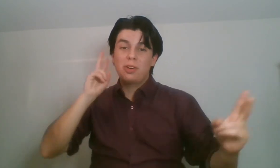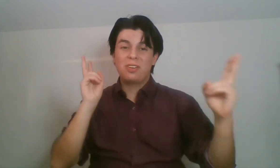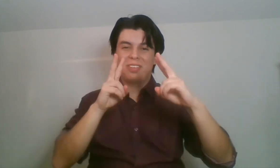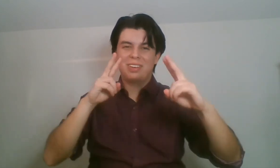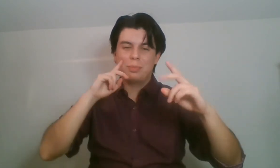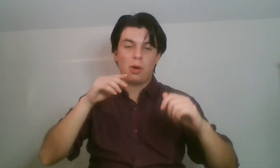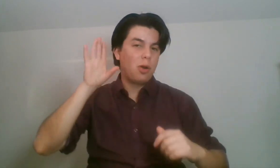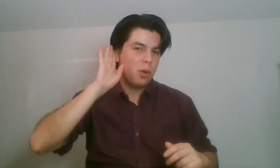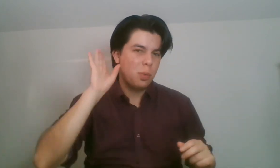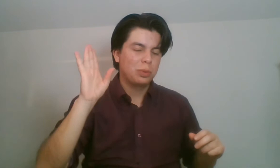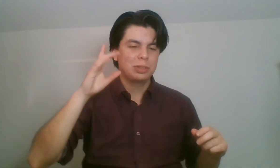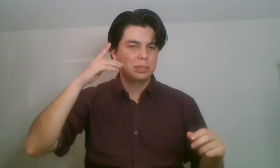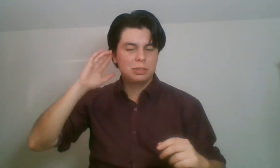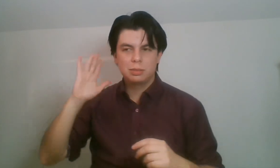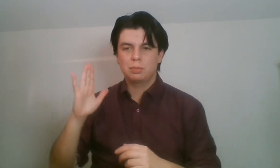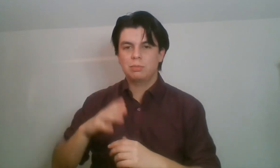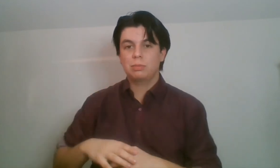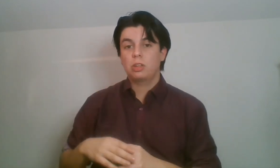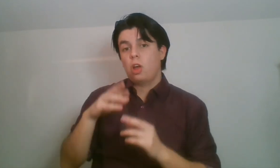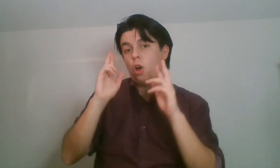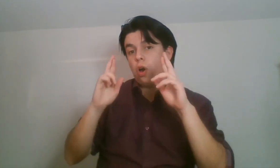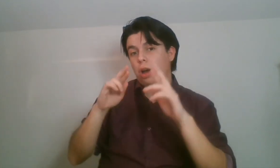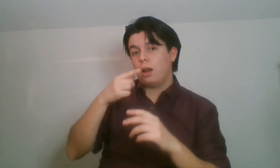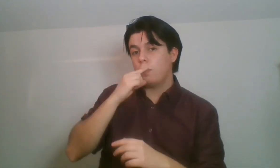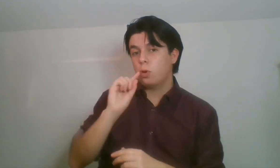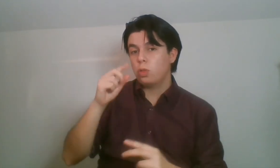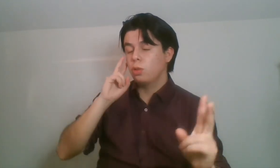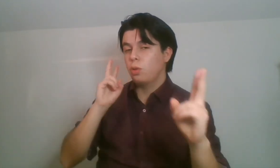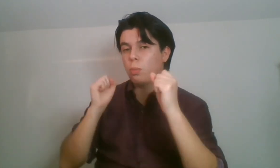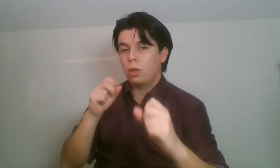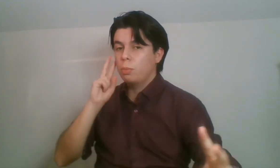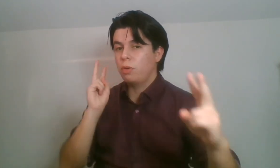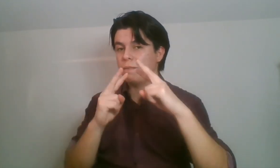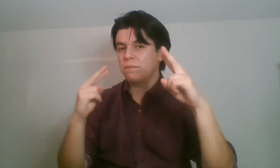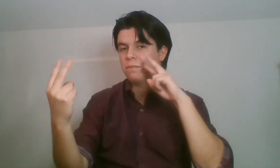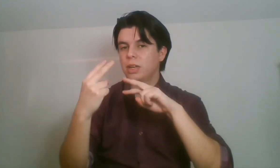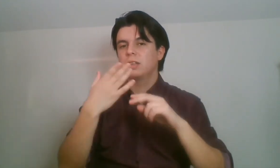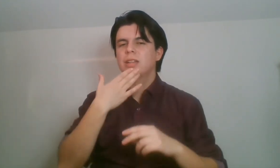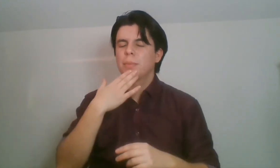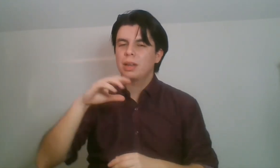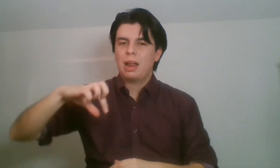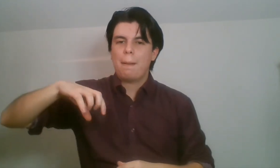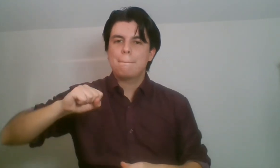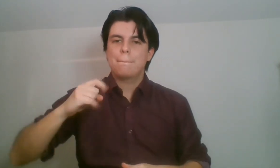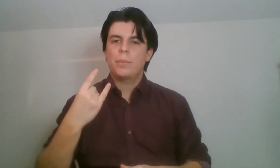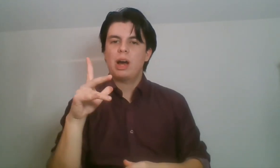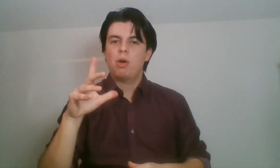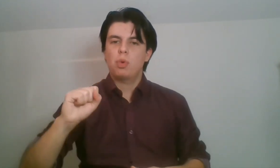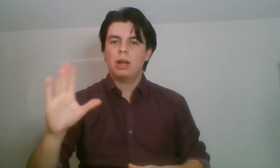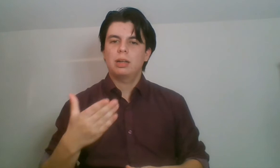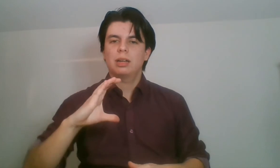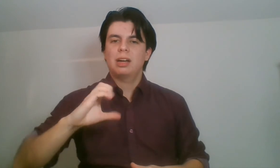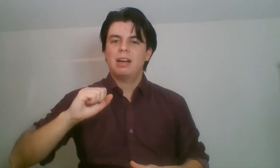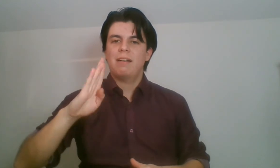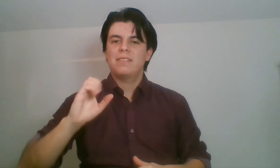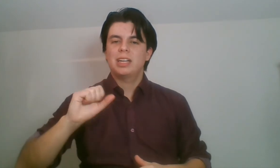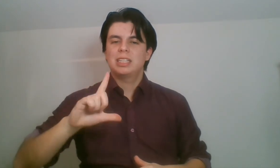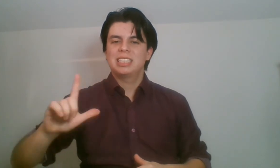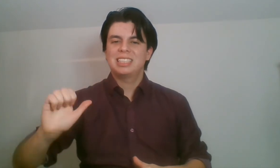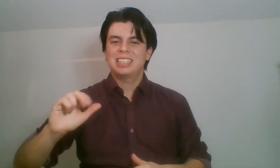directora ejecutiva del Museo de Artes Visuales. Muchas gracias. Y bueno, ya nos veremos de nuevo. Nos escucharemos de todas